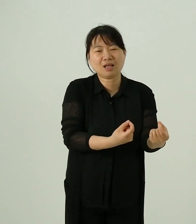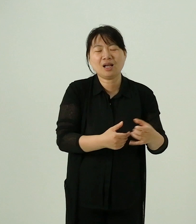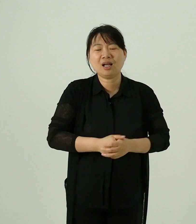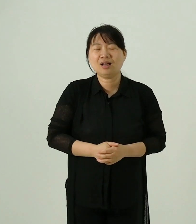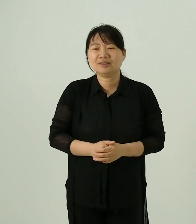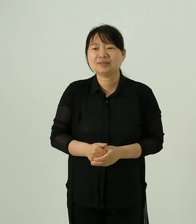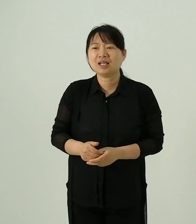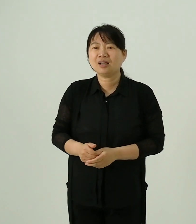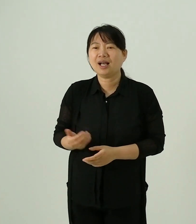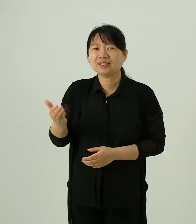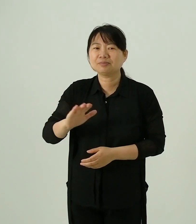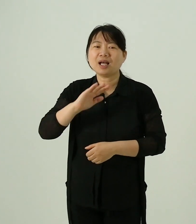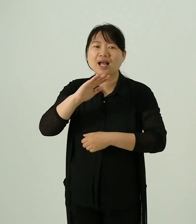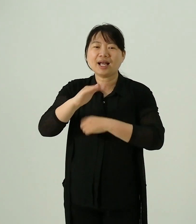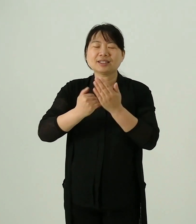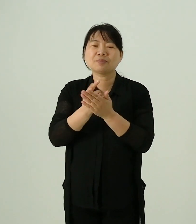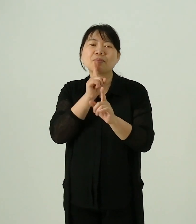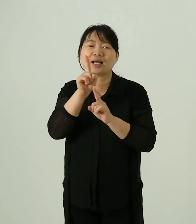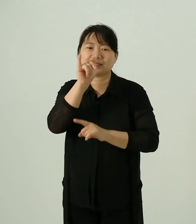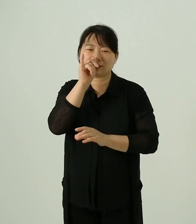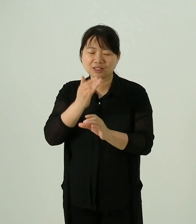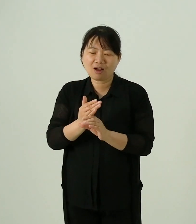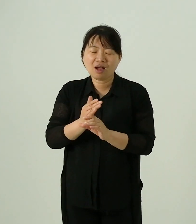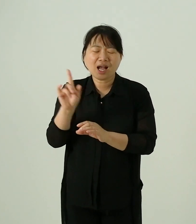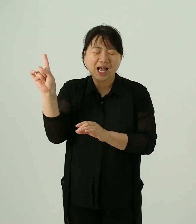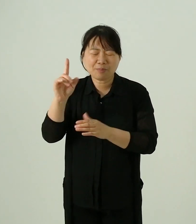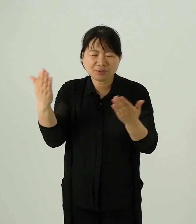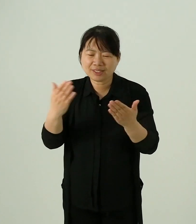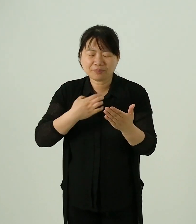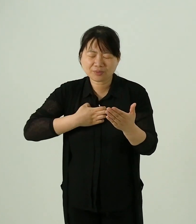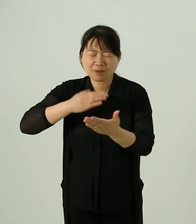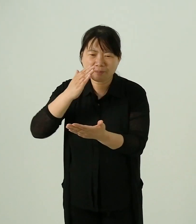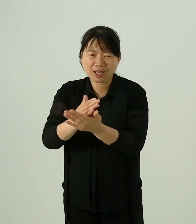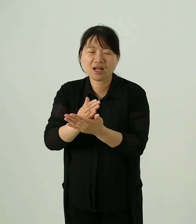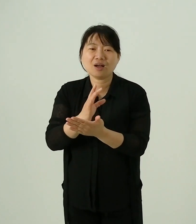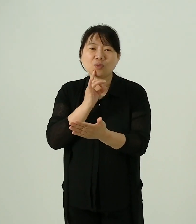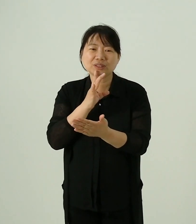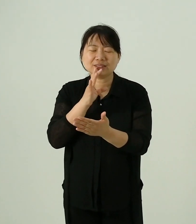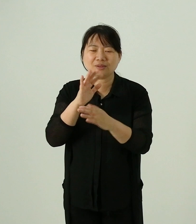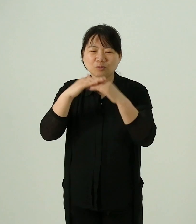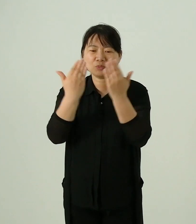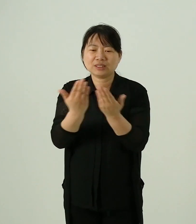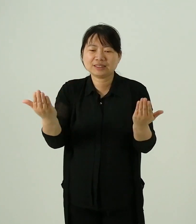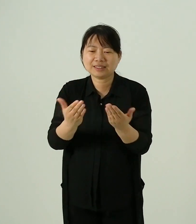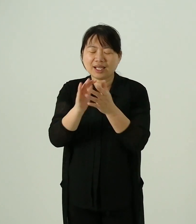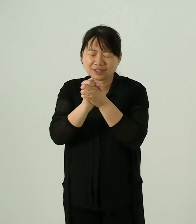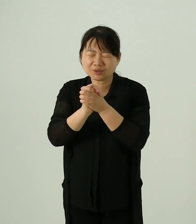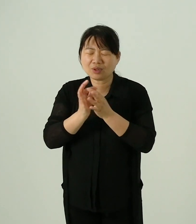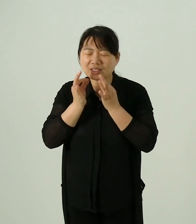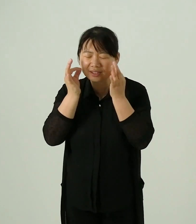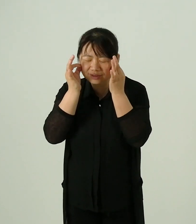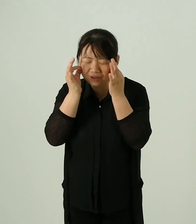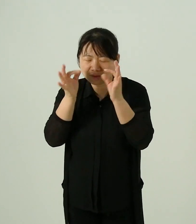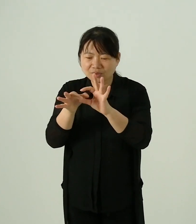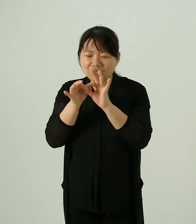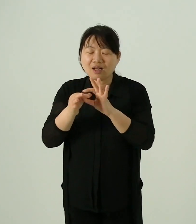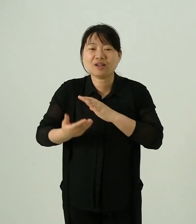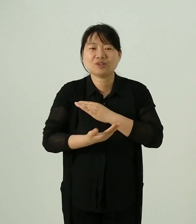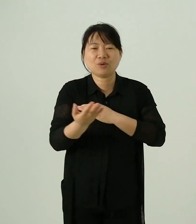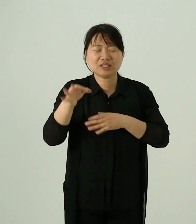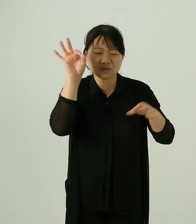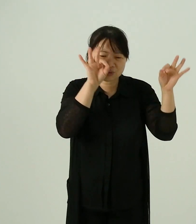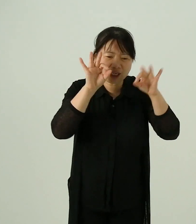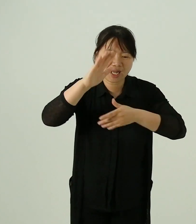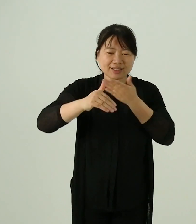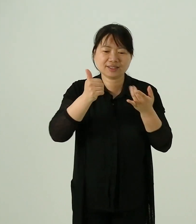아무것도 염려하지 말라. 오직 모든 일에 기도와 간구로 너희 구할 것을